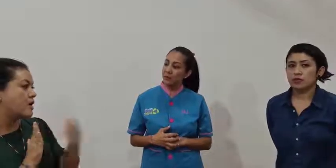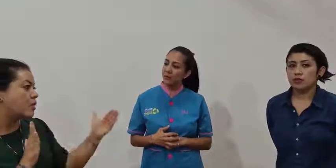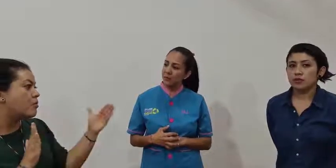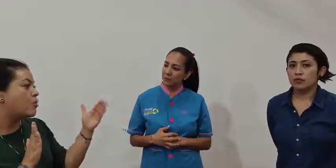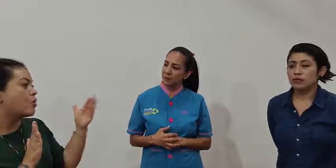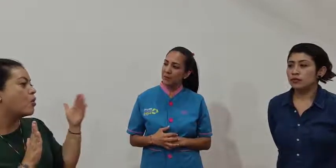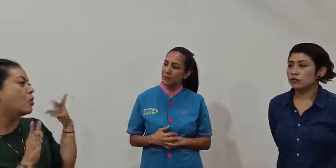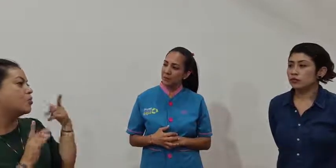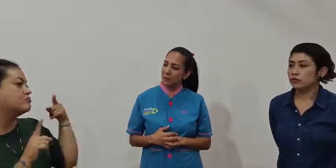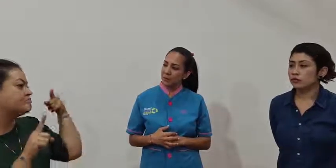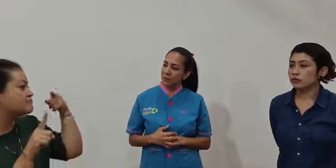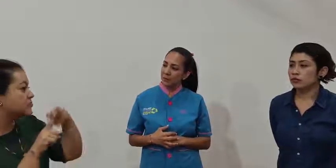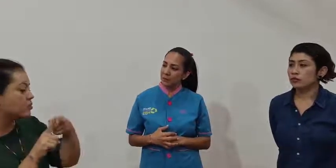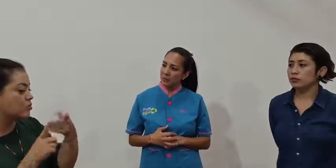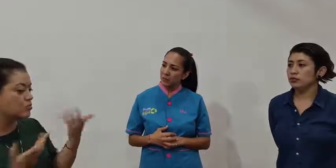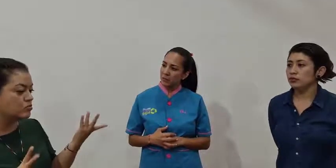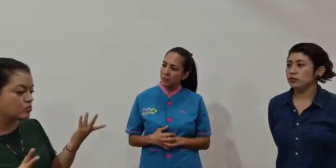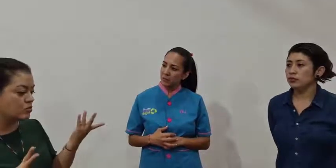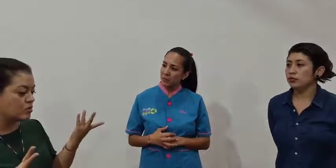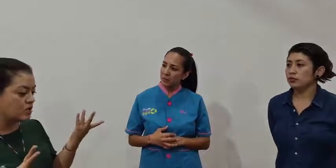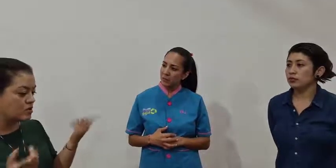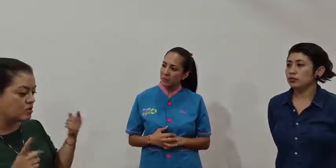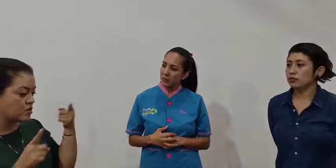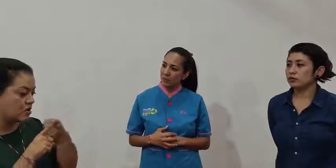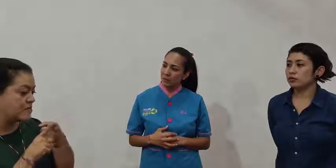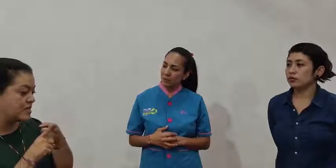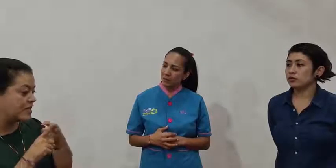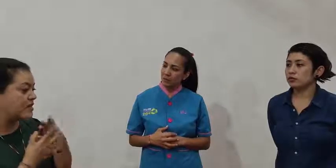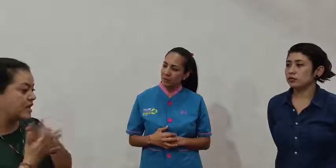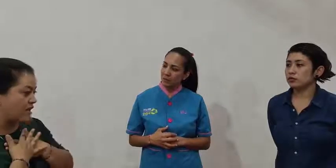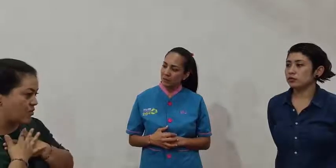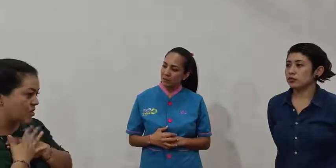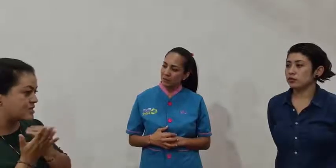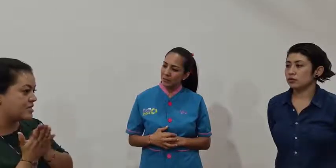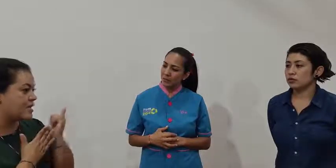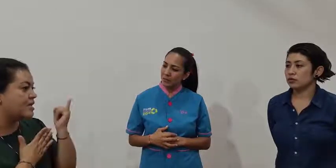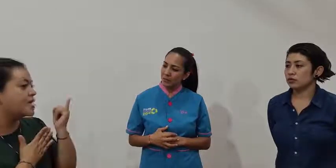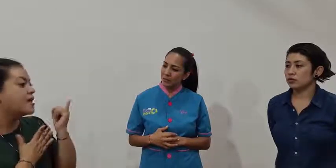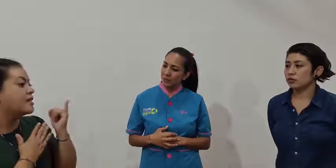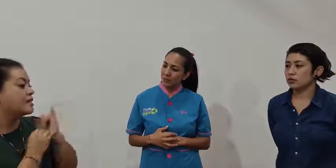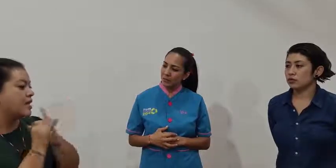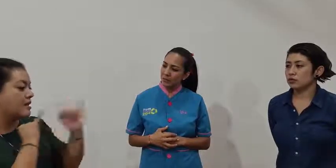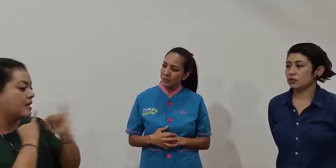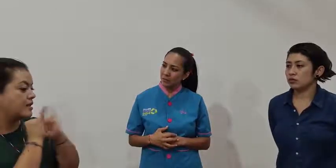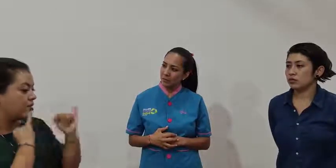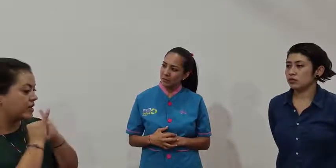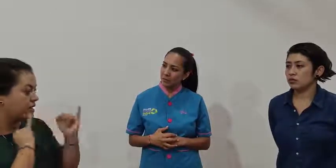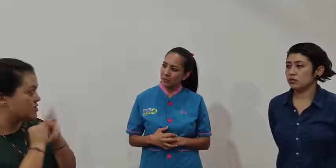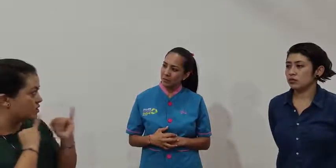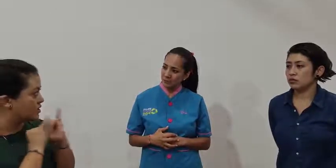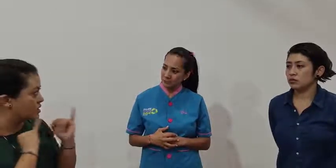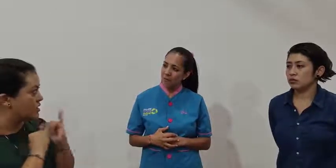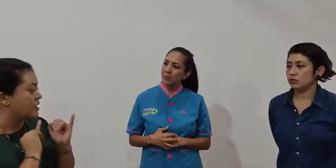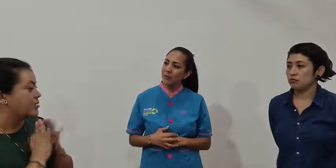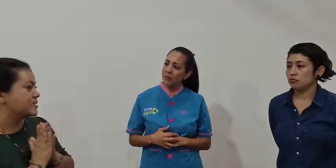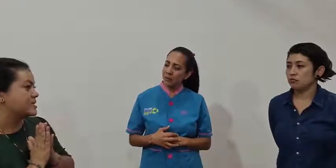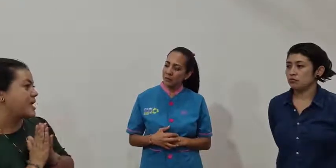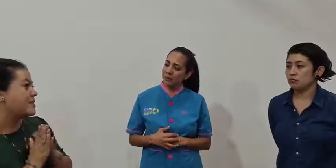ya como una situación específica que yo decidí en la interpretación, pues ya